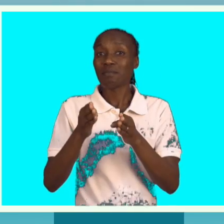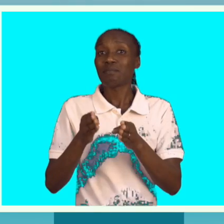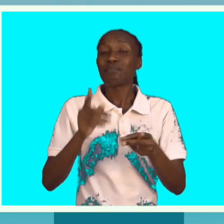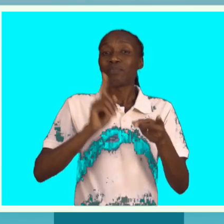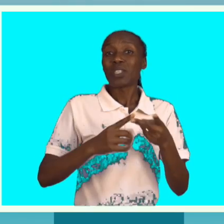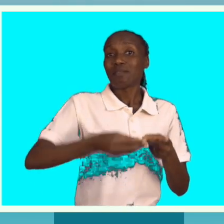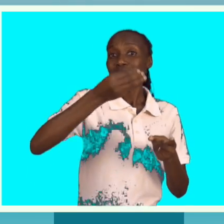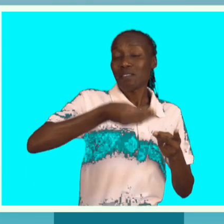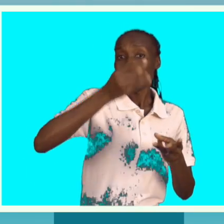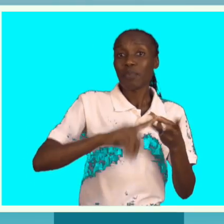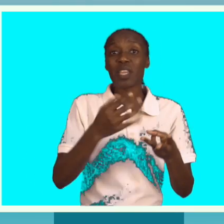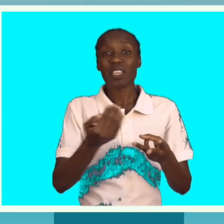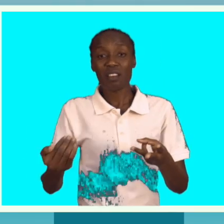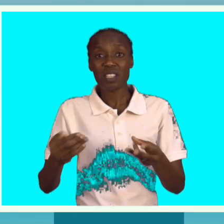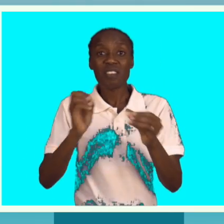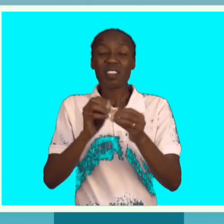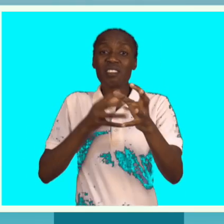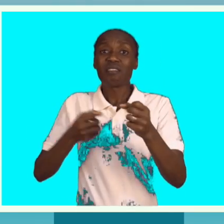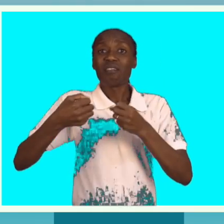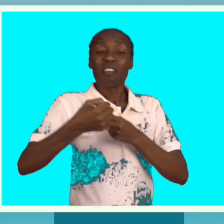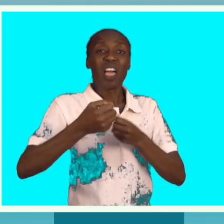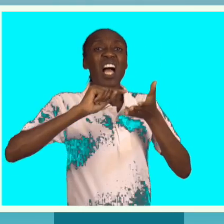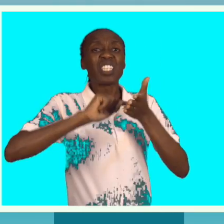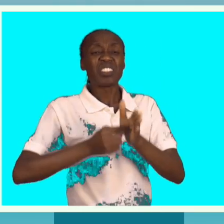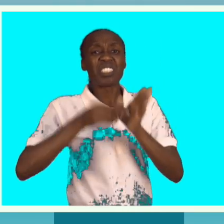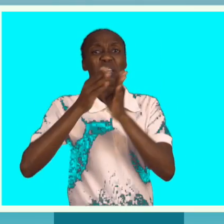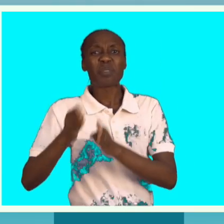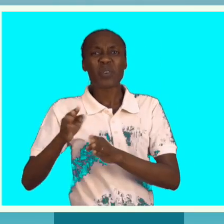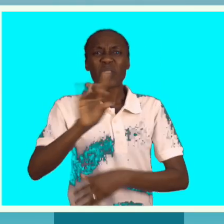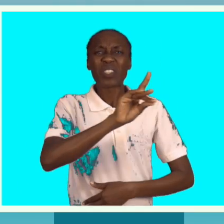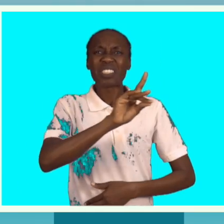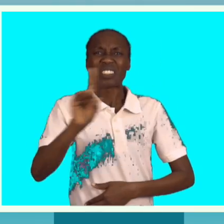grandes e chegam a setembro, então, a polícia fica um pouco formada.